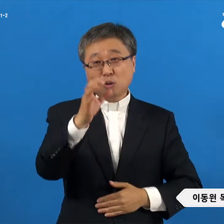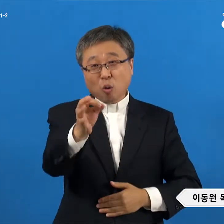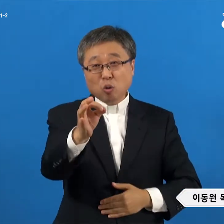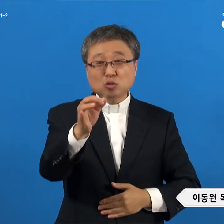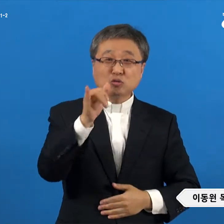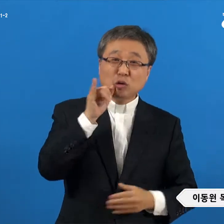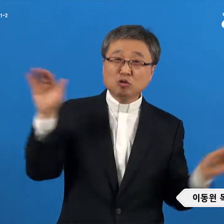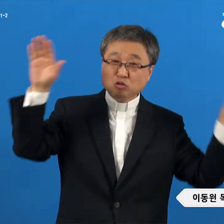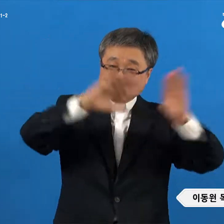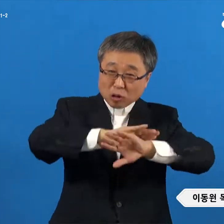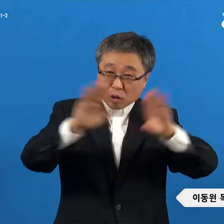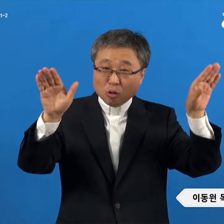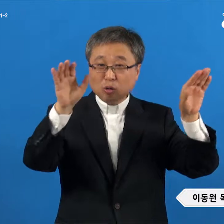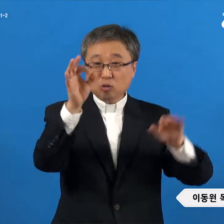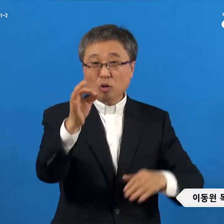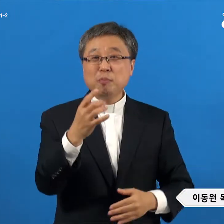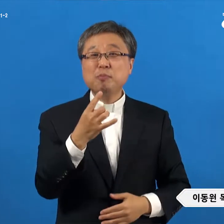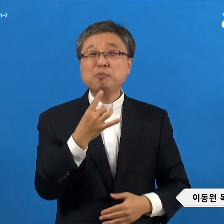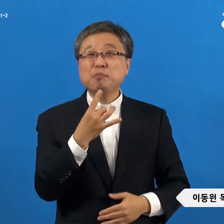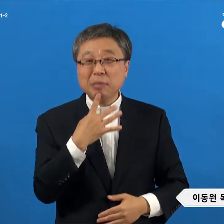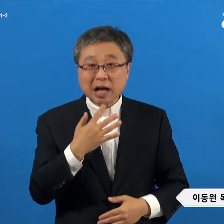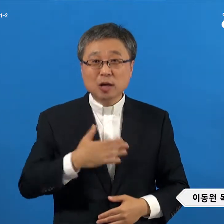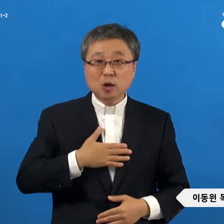생각하는 사람. 돈 사람이죠. 돈 사람.